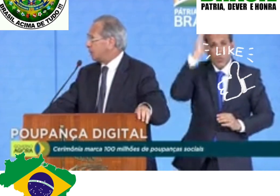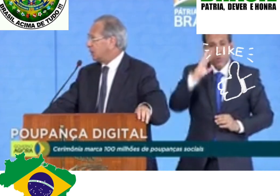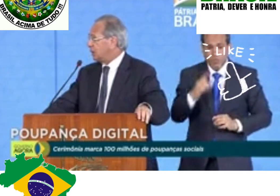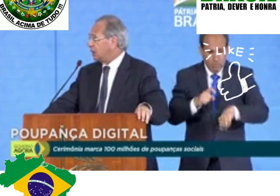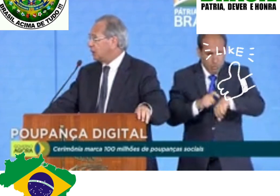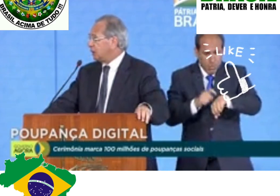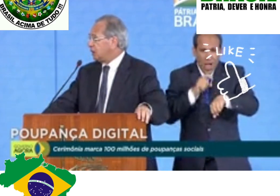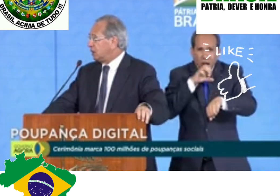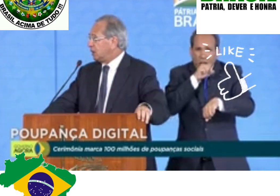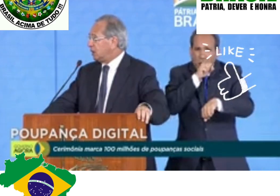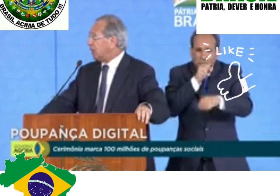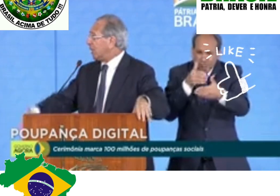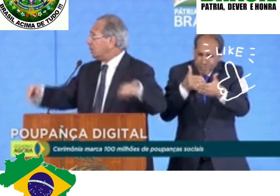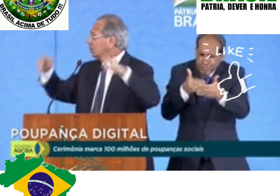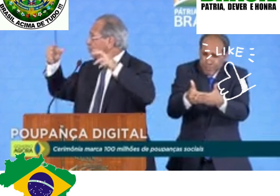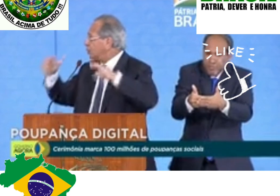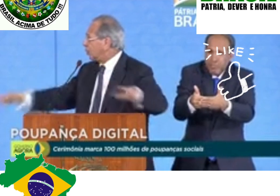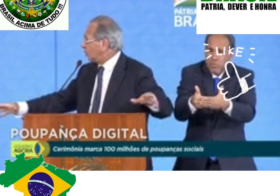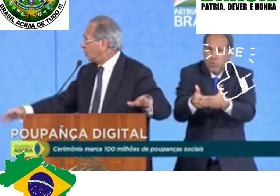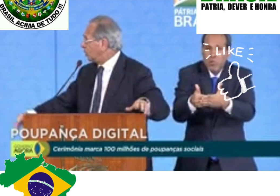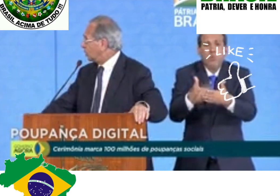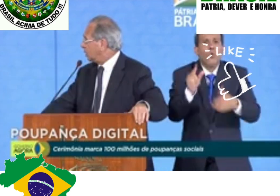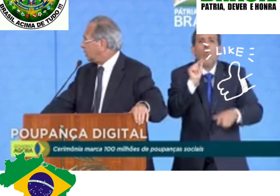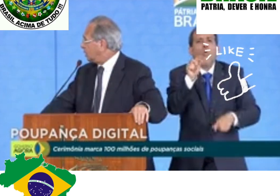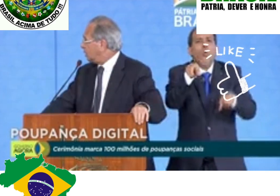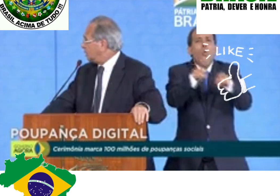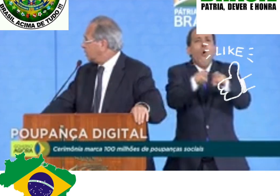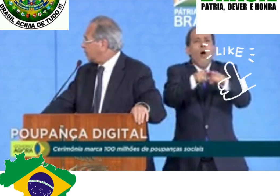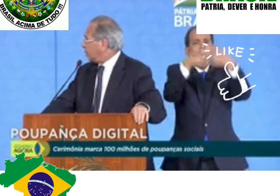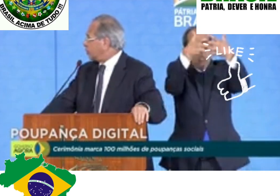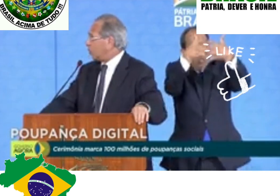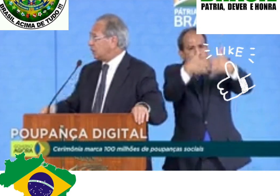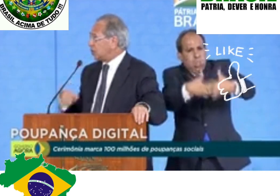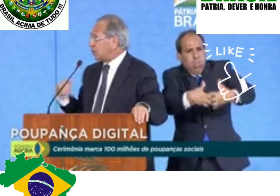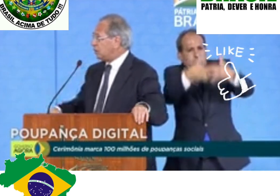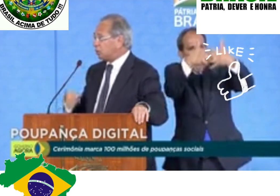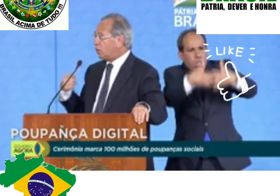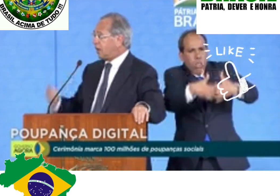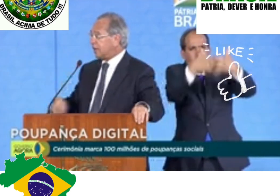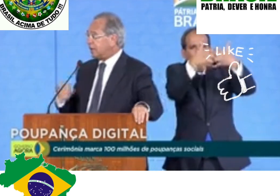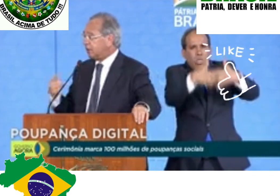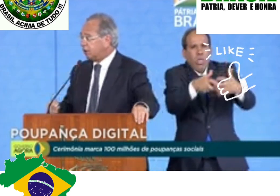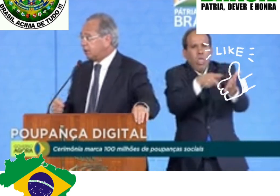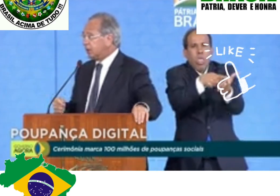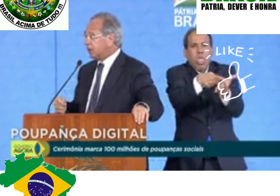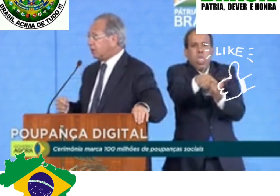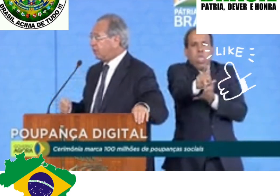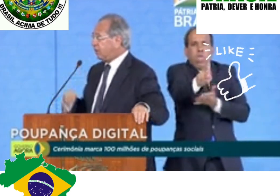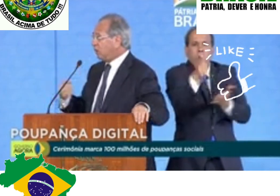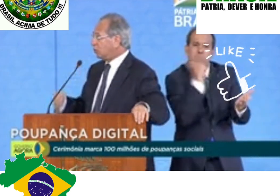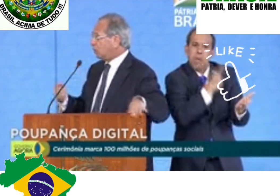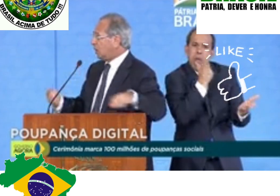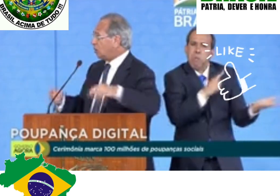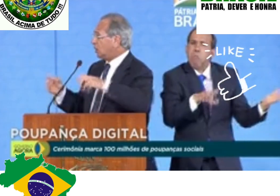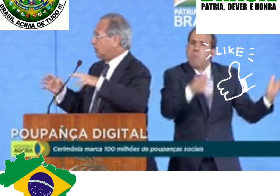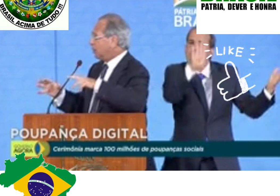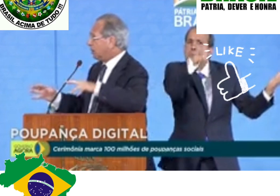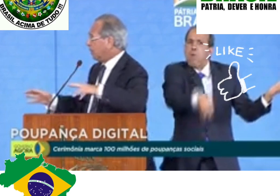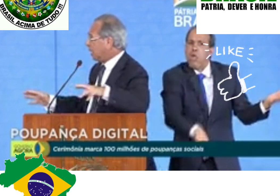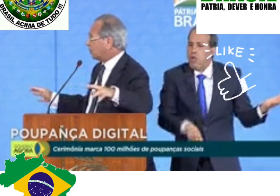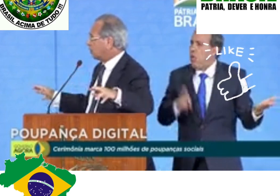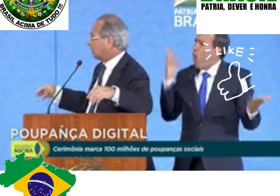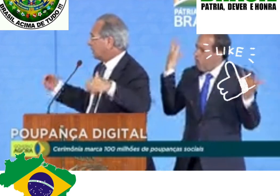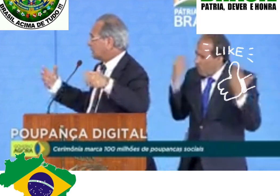tempo, e a engrenagem funcionou. Foram escolhas que nós tivemos que tomar a cada dia. Vamos usar o